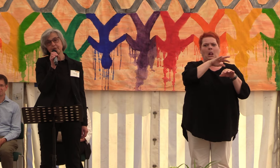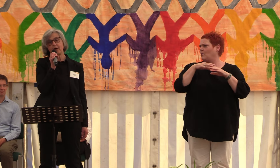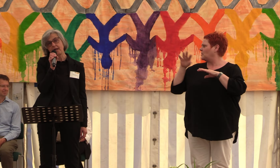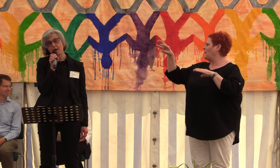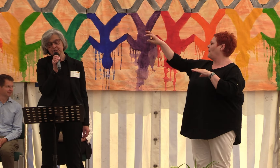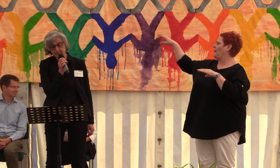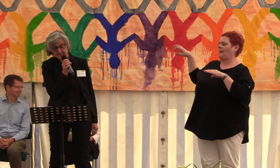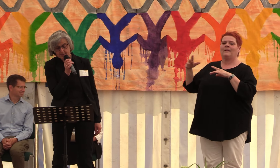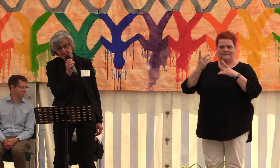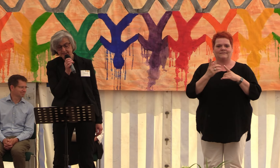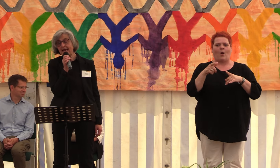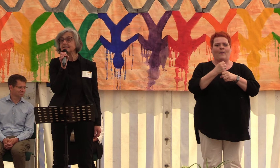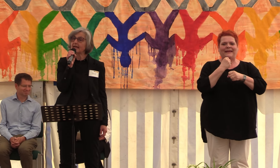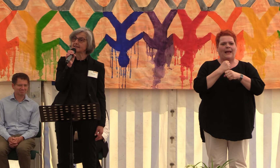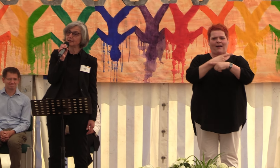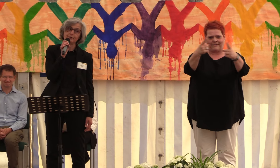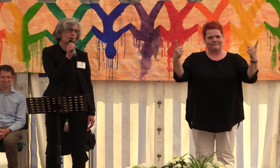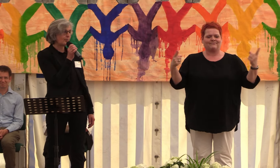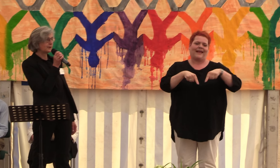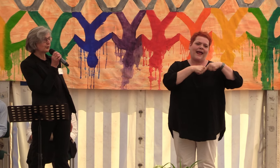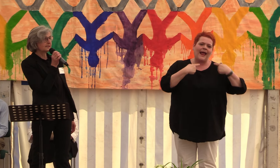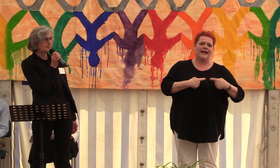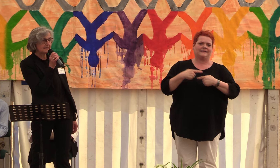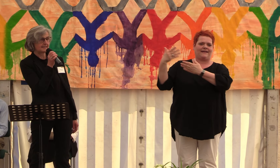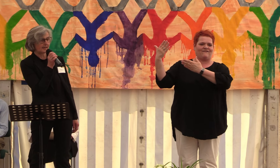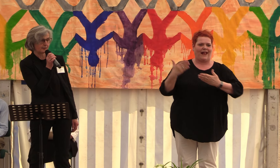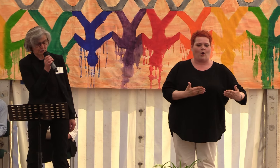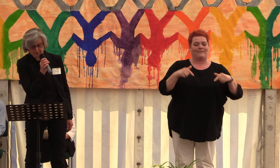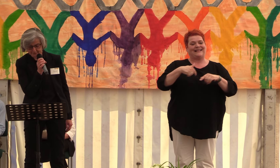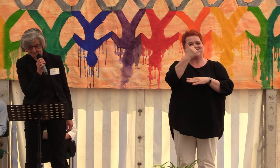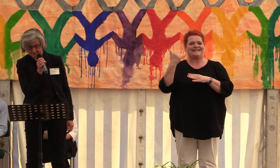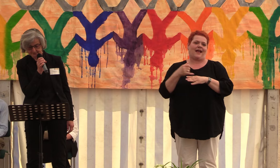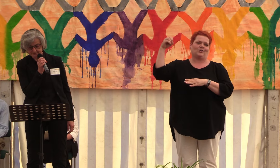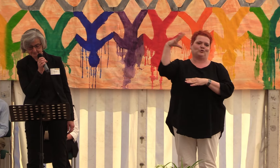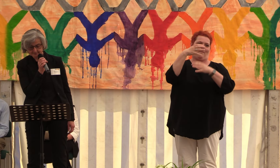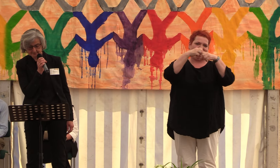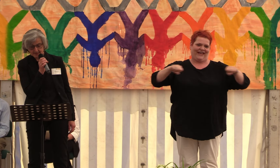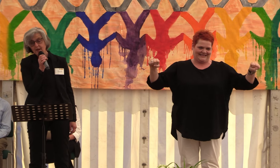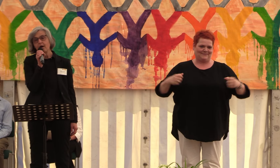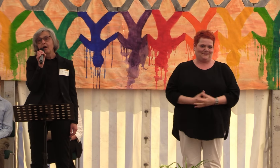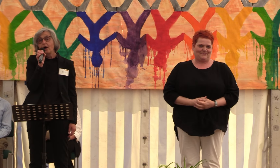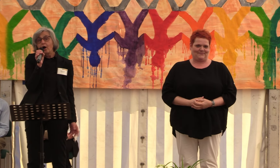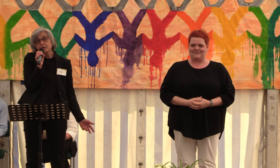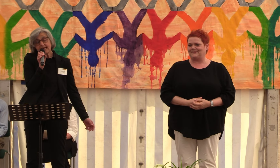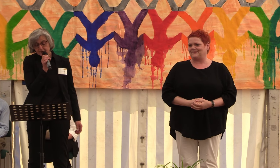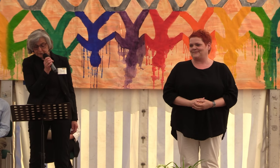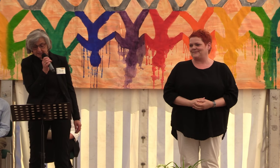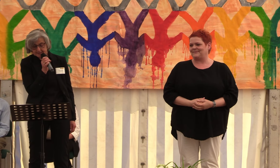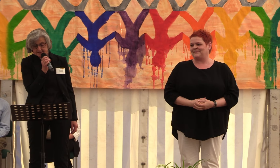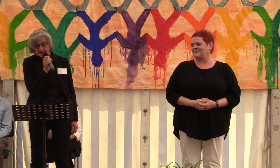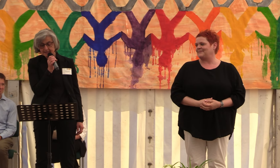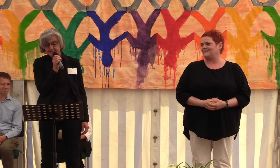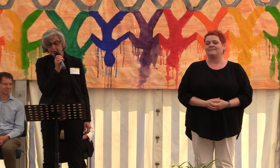und vor allem auch den Mitarbeitenden ganz herzlich willkommen zu unserem diesjährigen Sommerfest. Uns alle